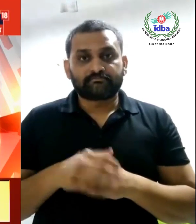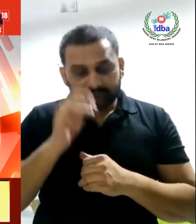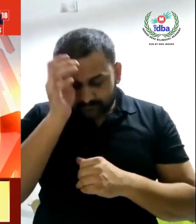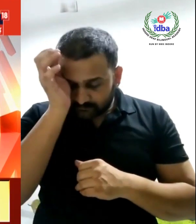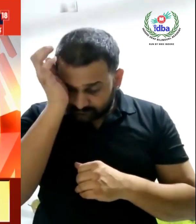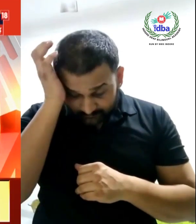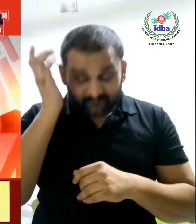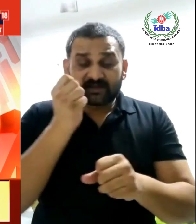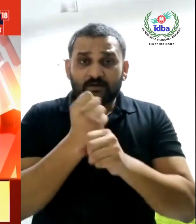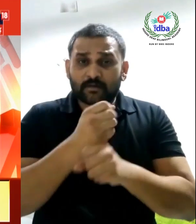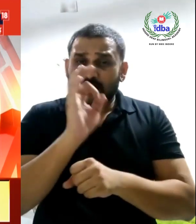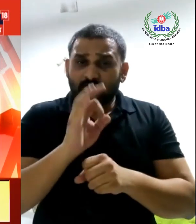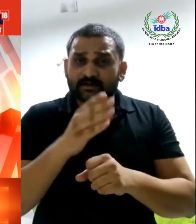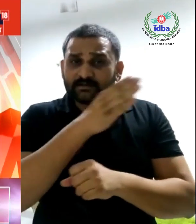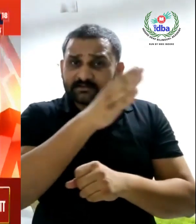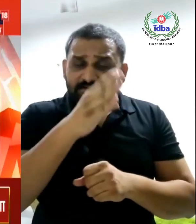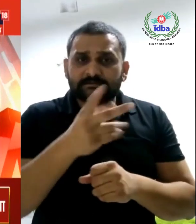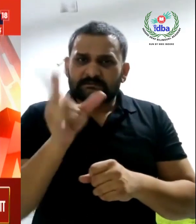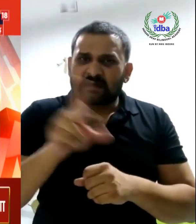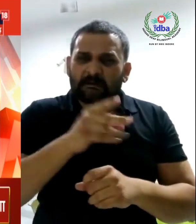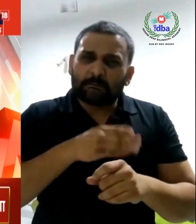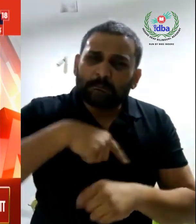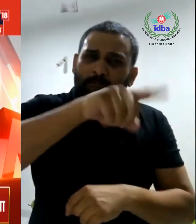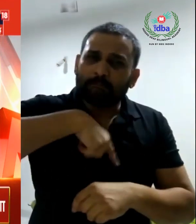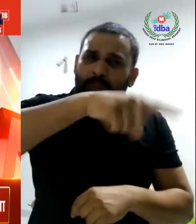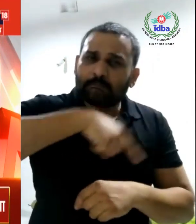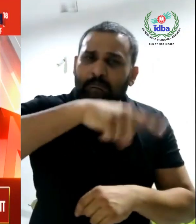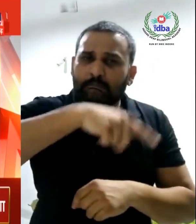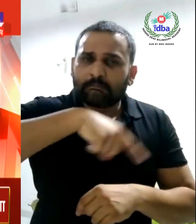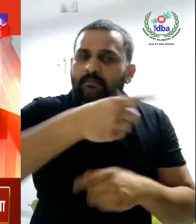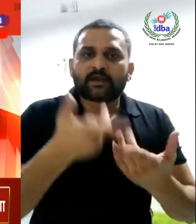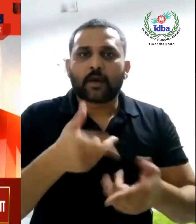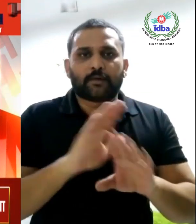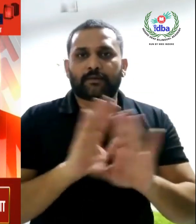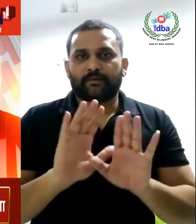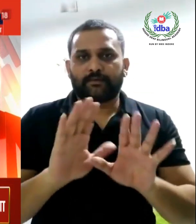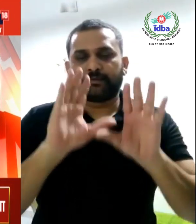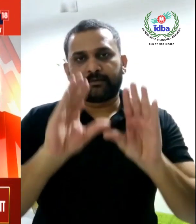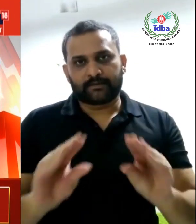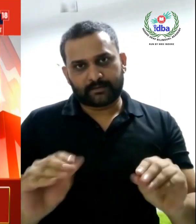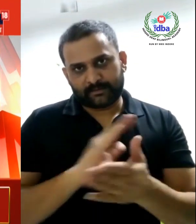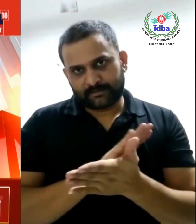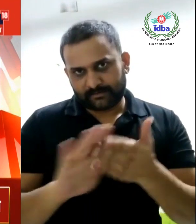शासकीय कार्यालयों में बार बार चक्कर नहीं लगाने पड़ेंगे।